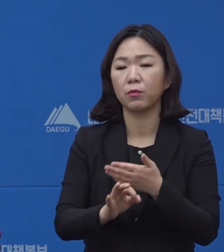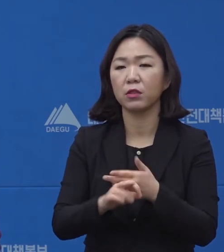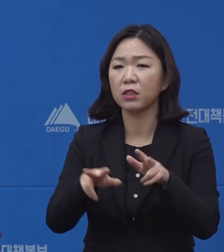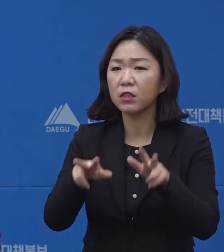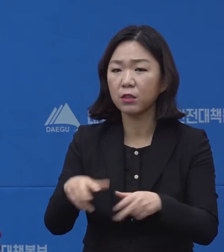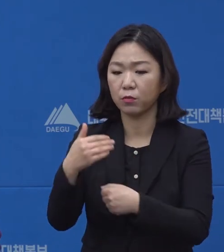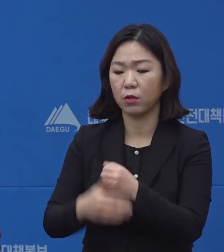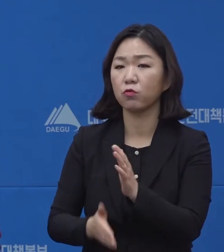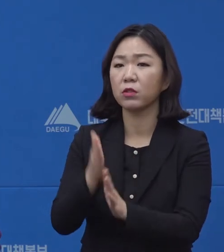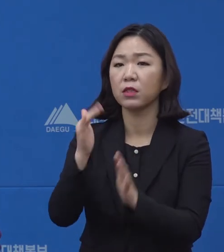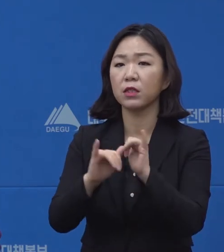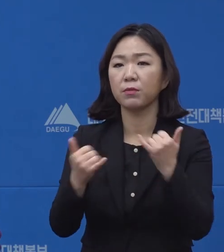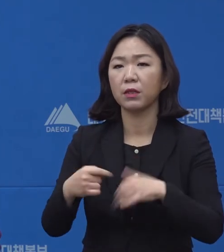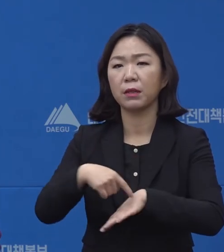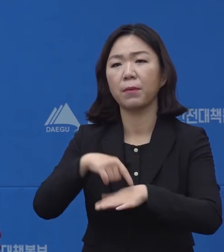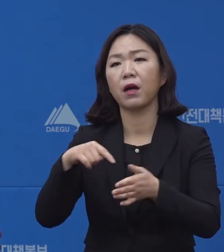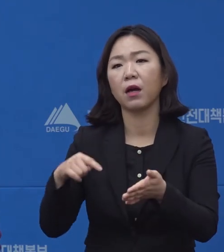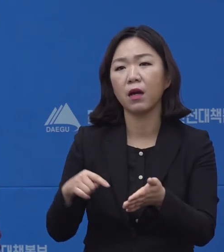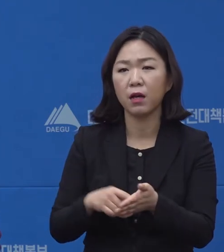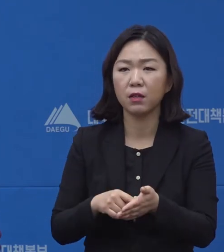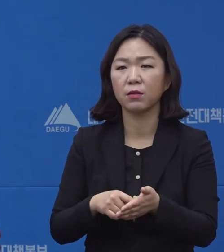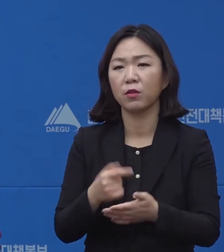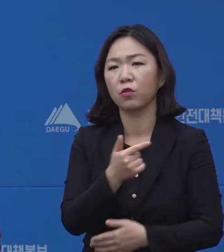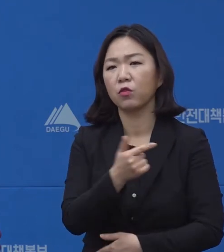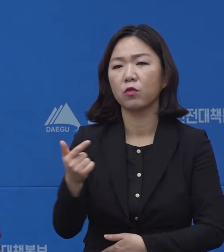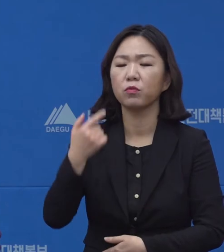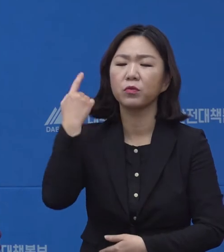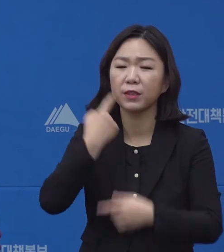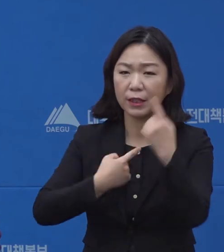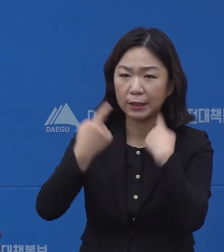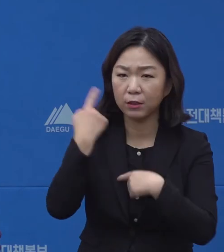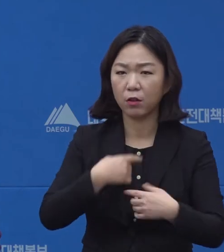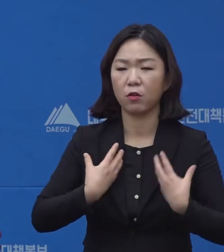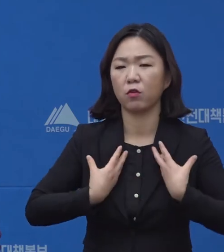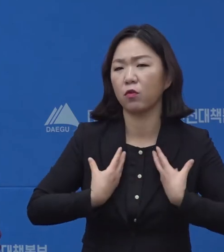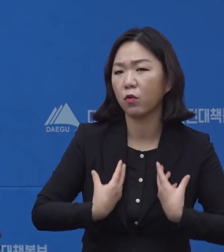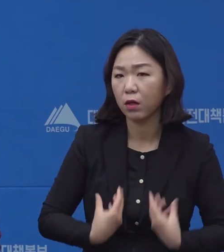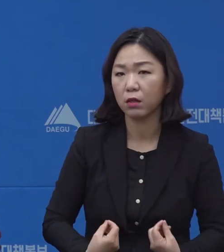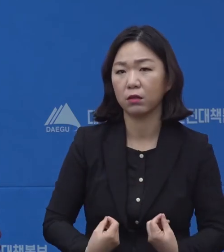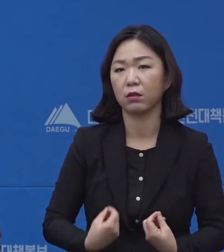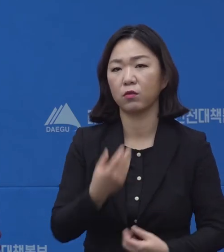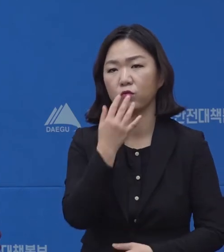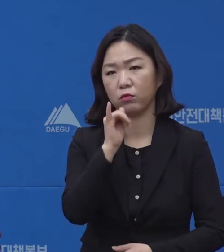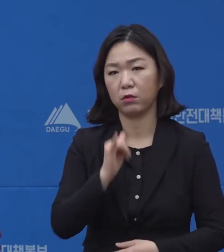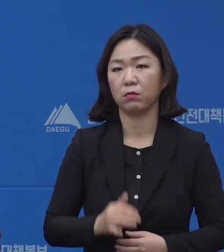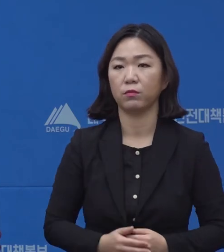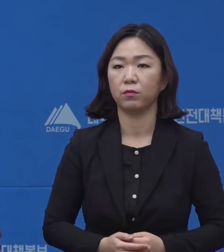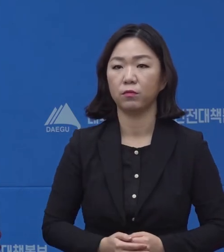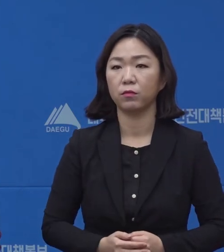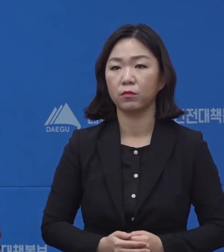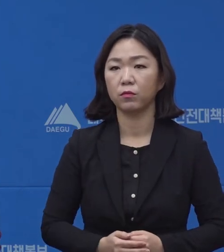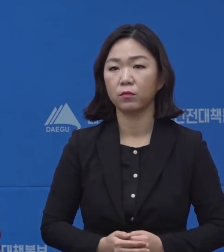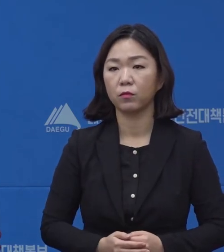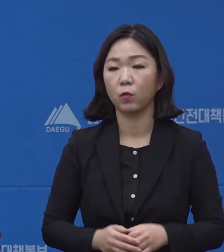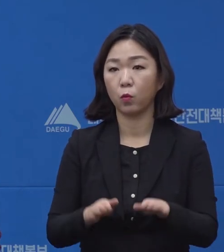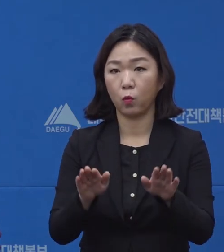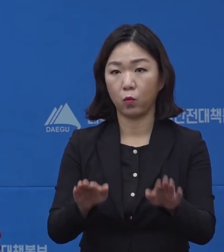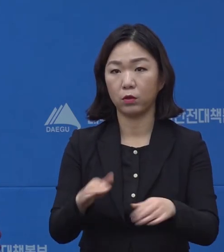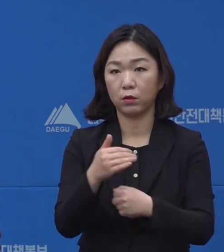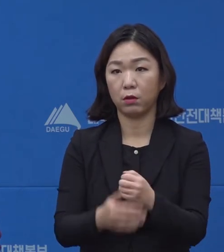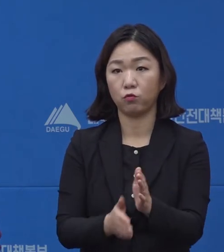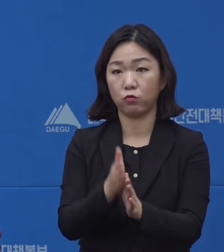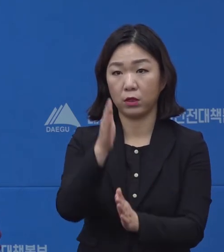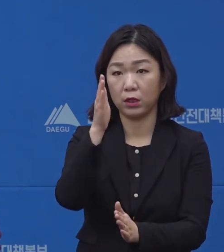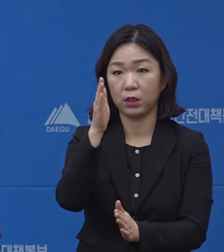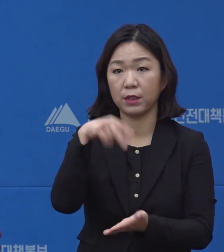대구 시민들의 가슴에 피멍이 들게 하는 좌절과 실망을 주게 될 것입니다. 오늘